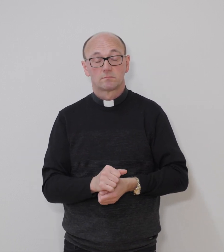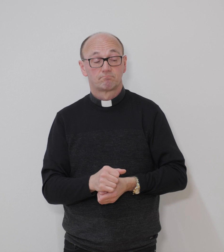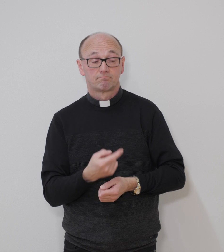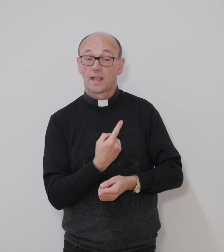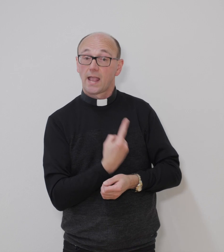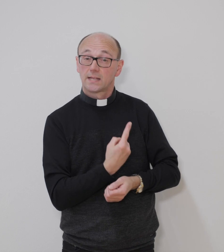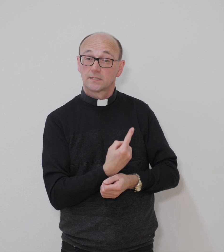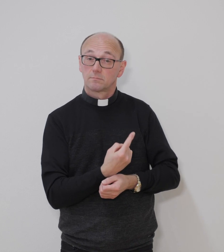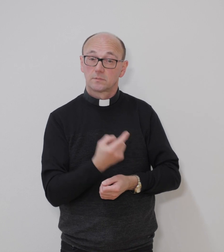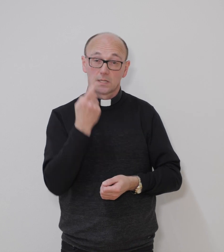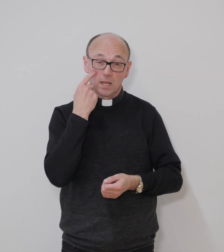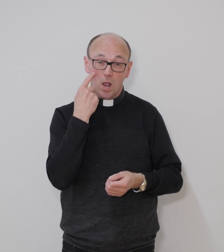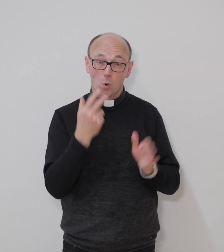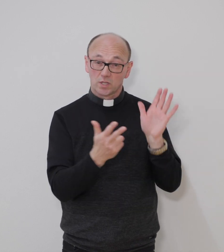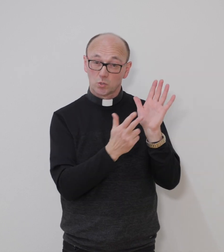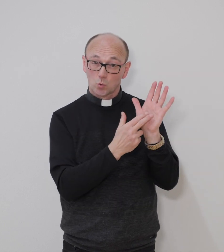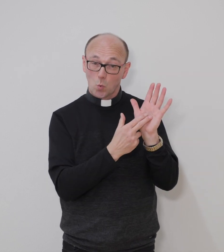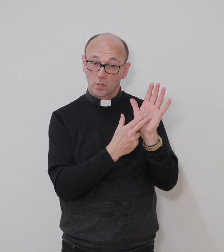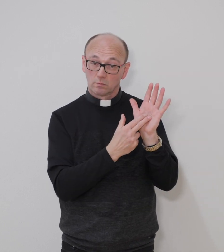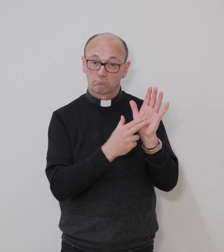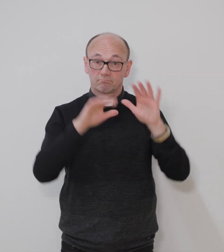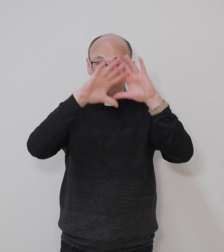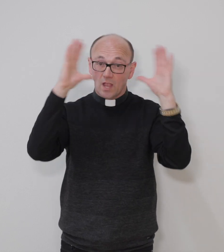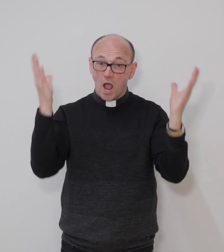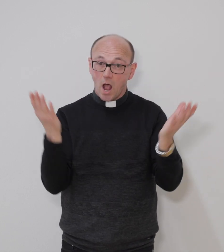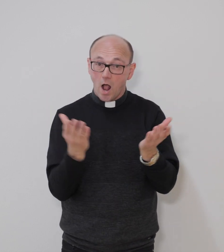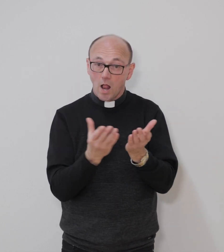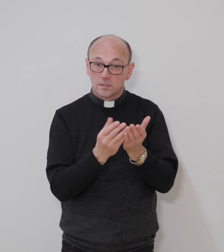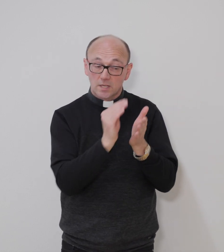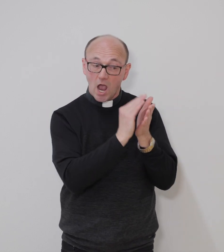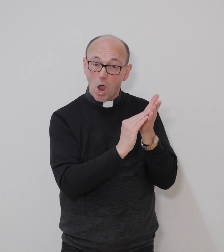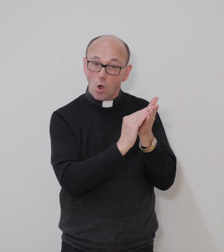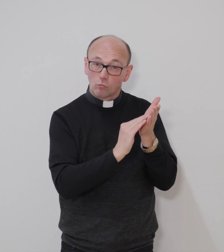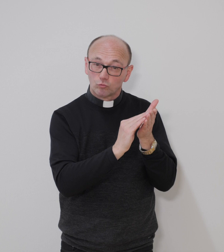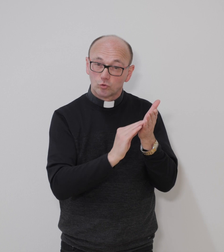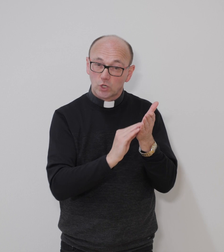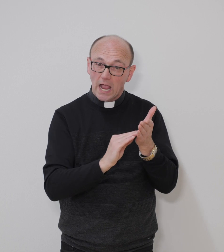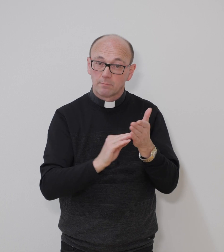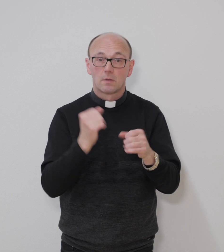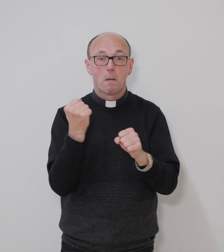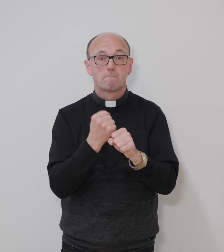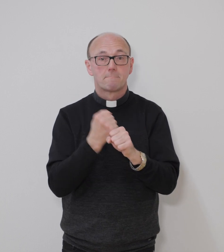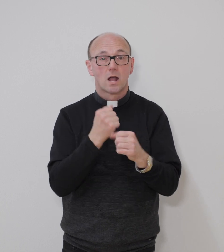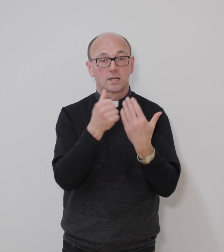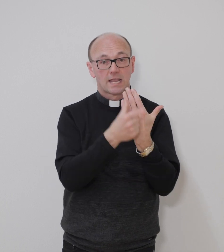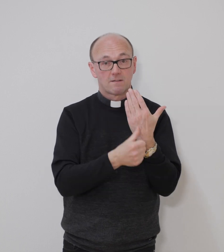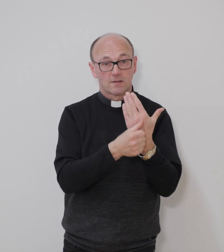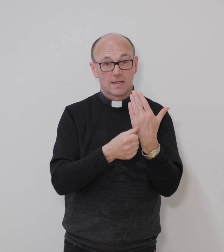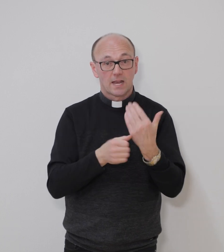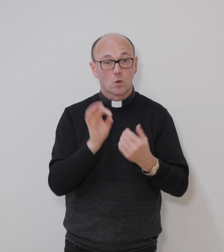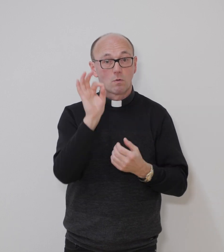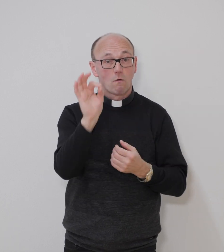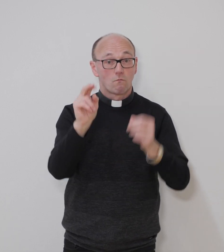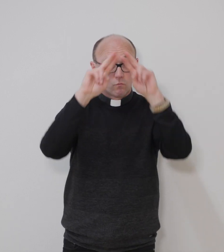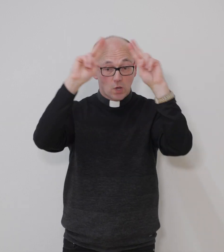diese Kreuzwegandacht. Maria geht mit, trägt mit, leidet mit. Ein Schwert durchdringt ihre Seele.